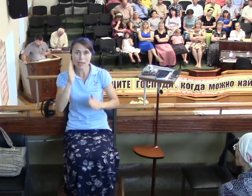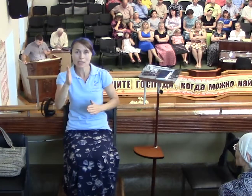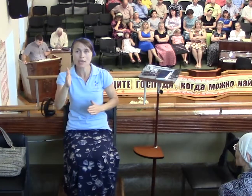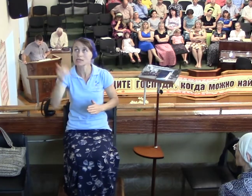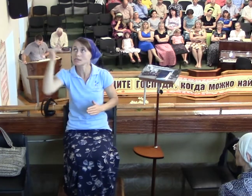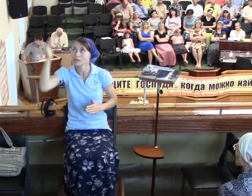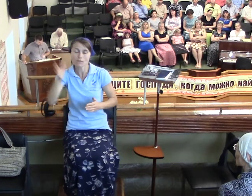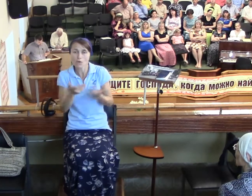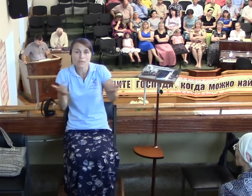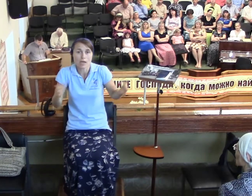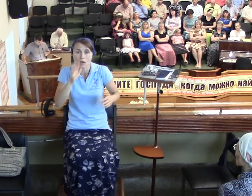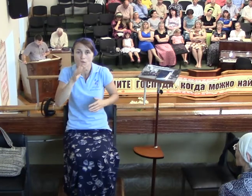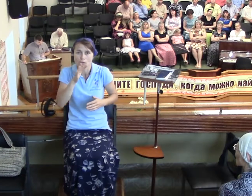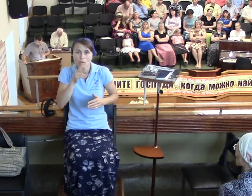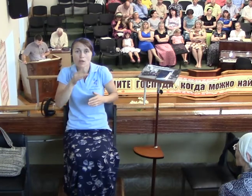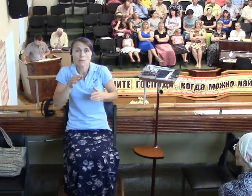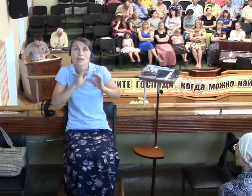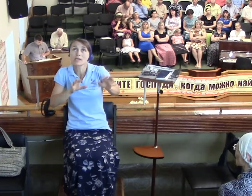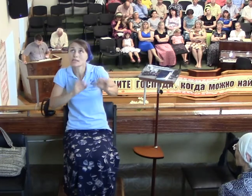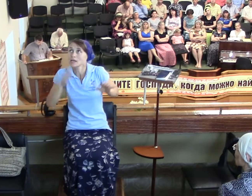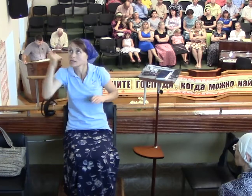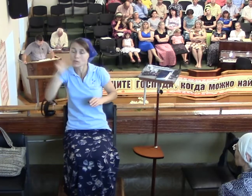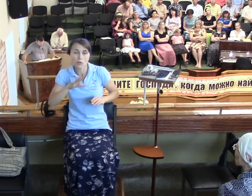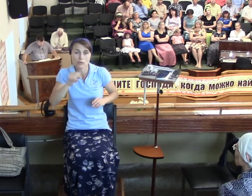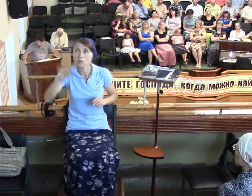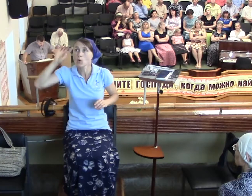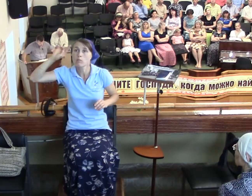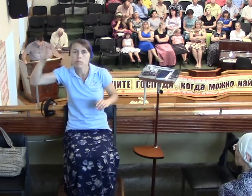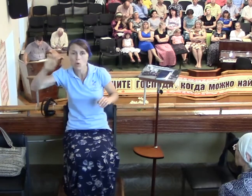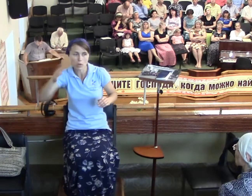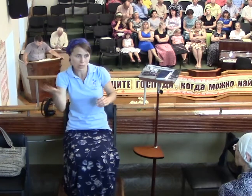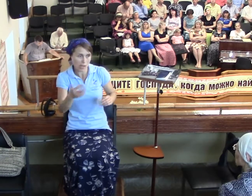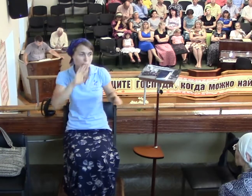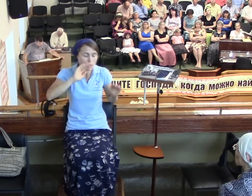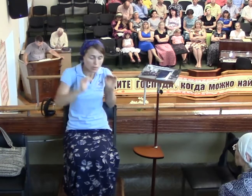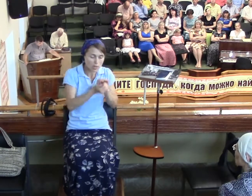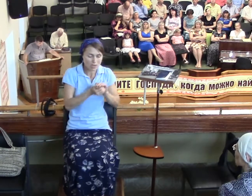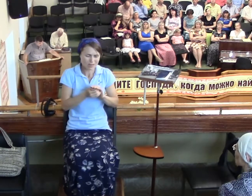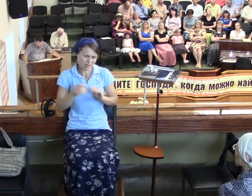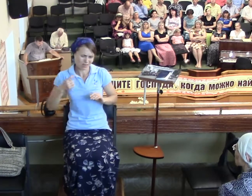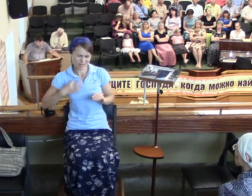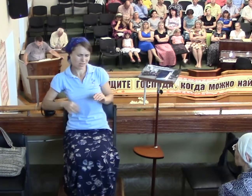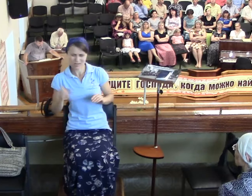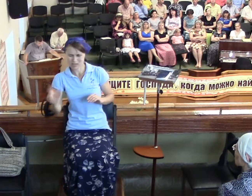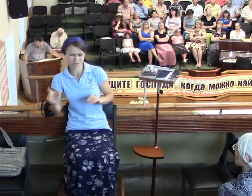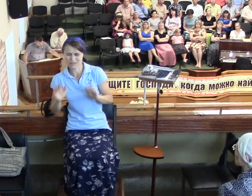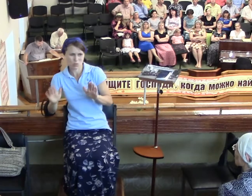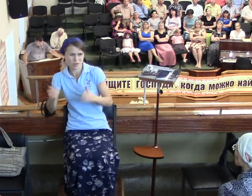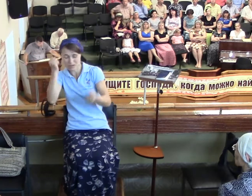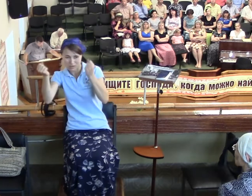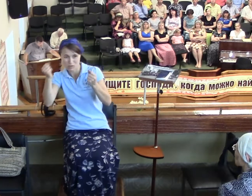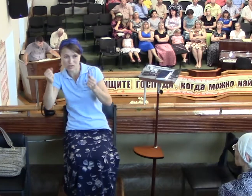изливайте перед Ним сердце ваше, Бог нам прибежище. Сыны человеческие, только суета, сыны